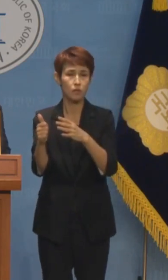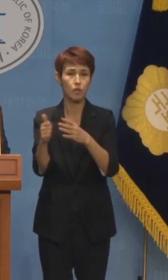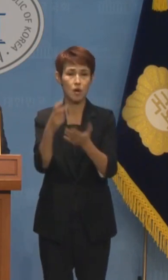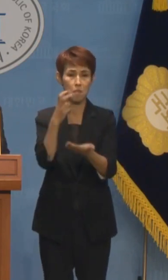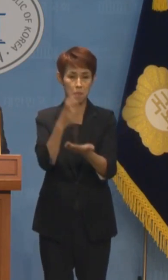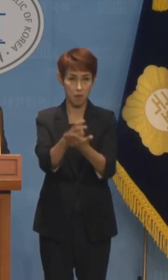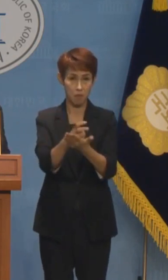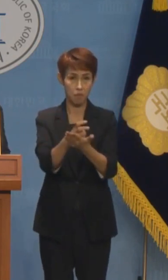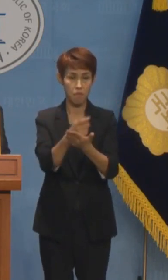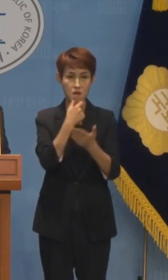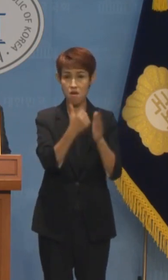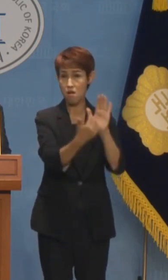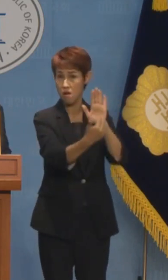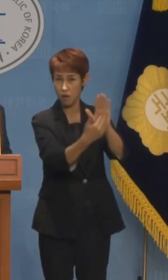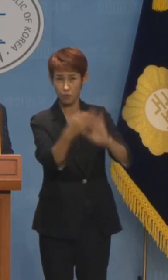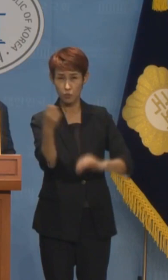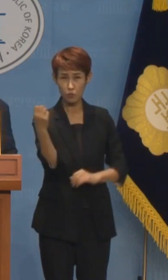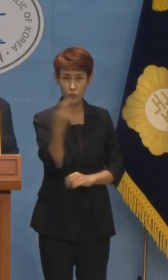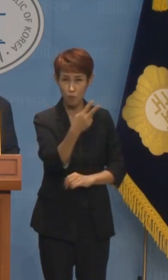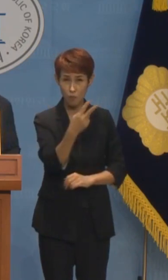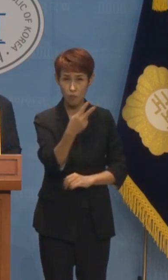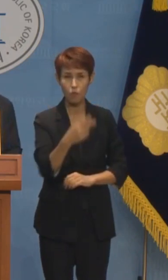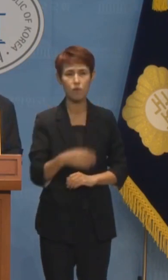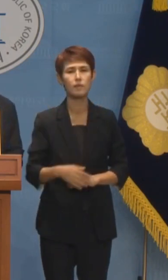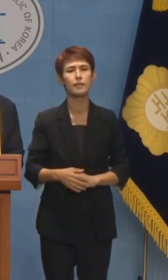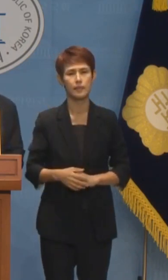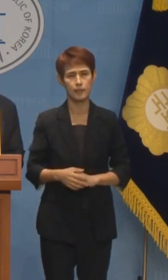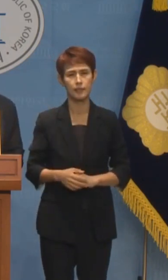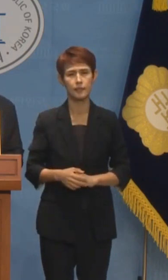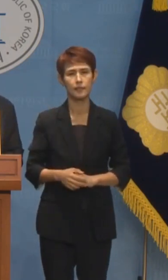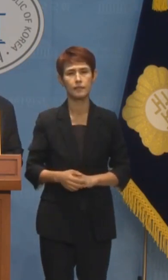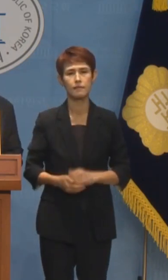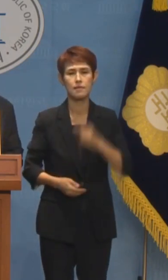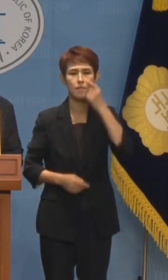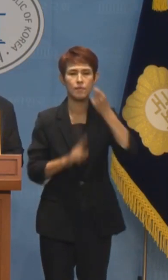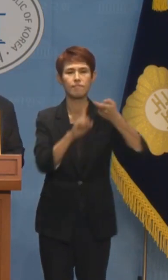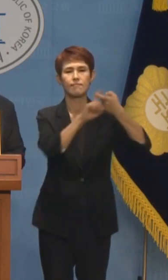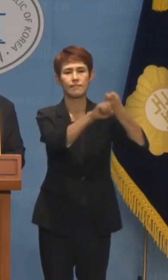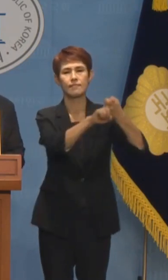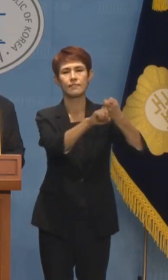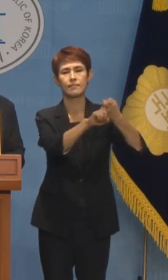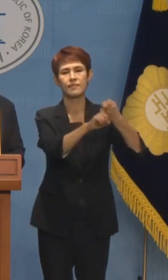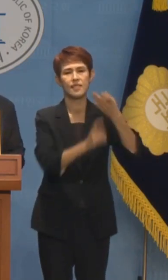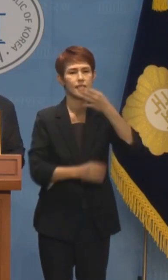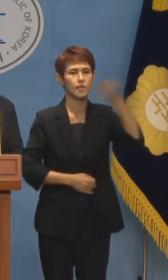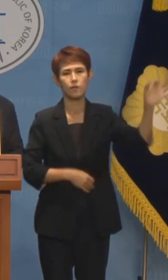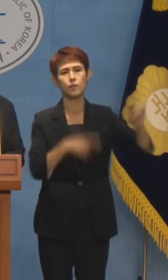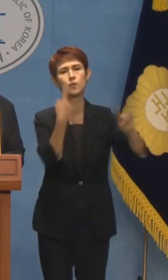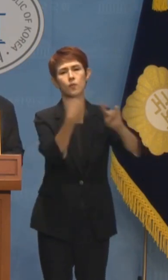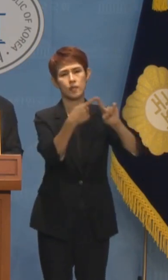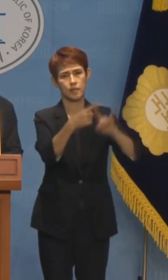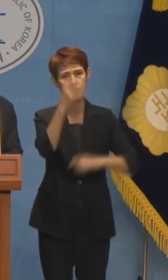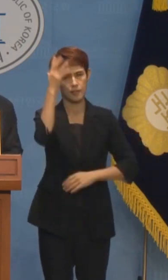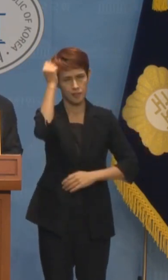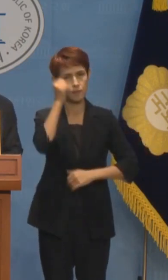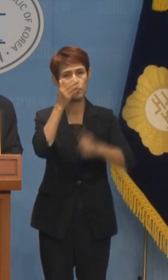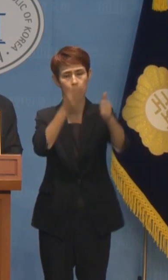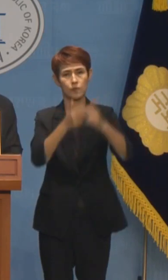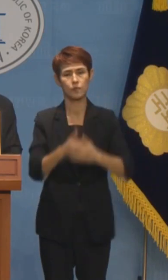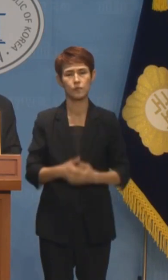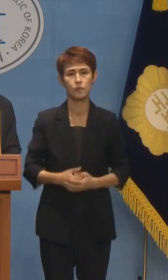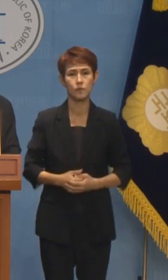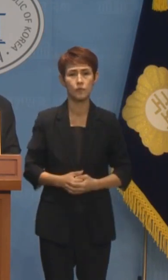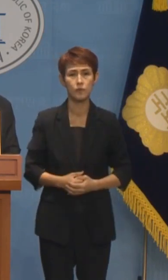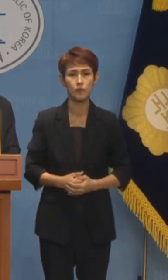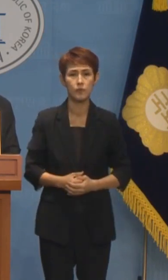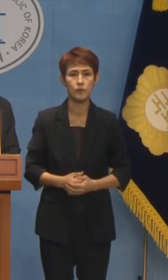또다시 거부권을 행사한다면 완벽한 친의 정부를 자인하는 꼴이 될 것임을 명심하시기 바랍니다